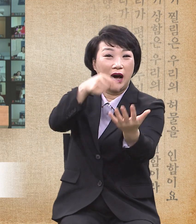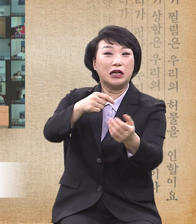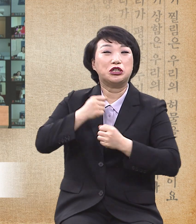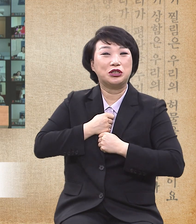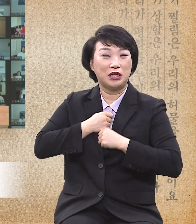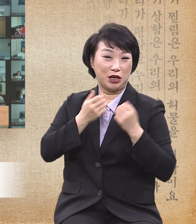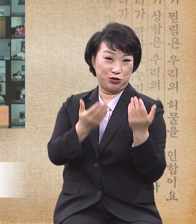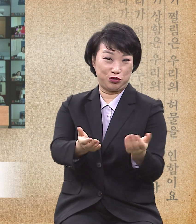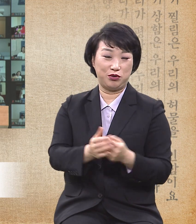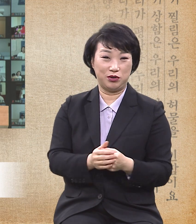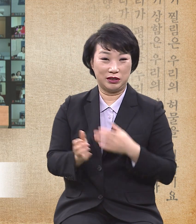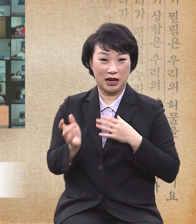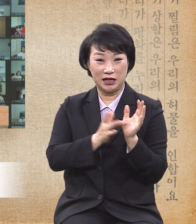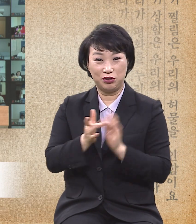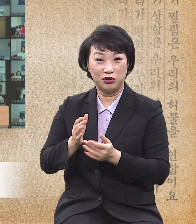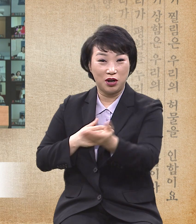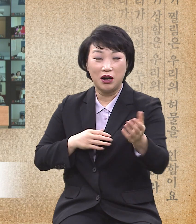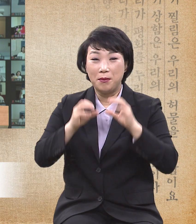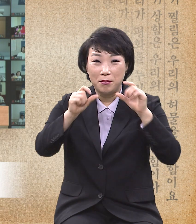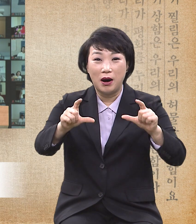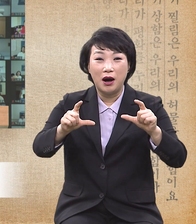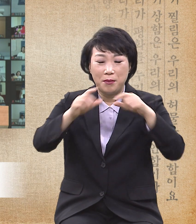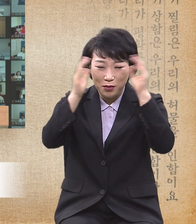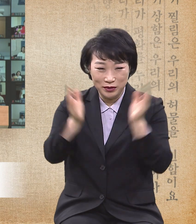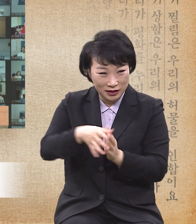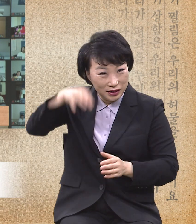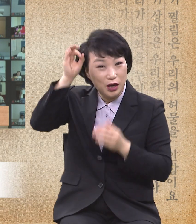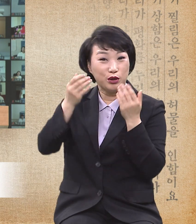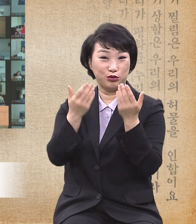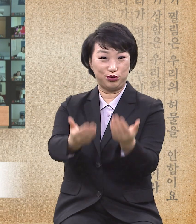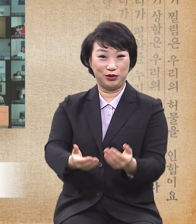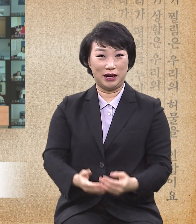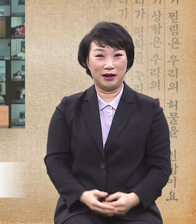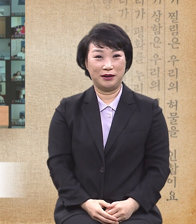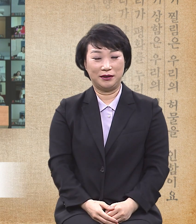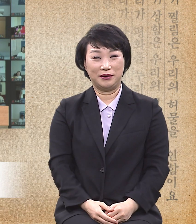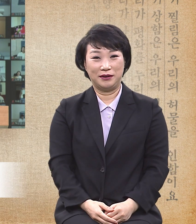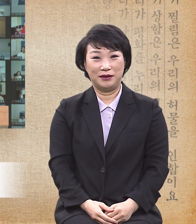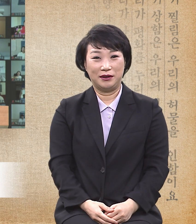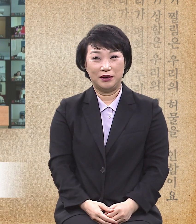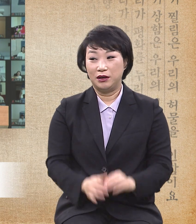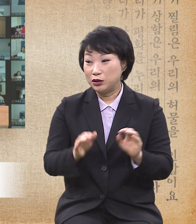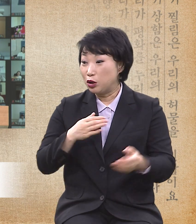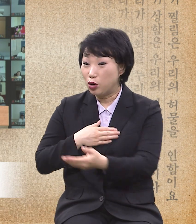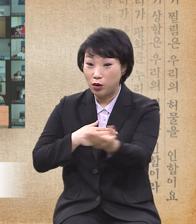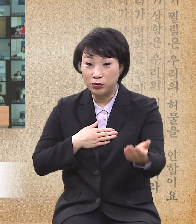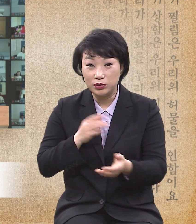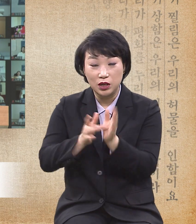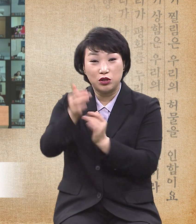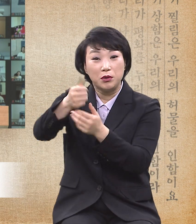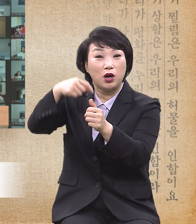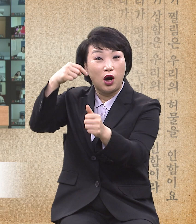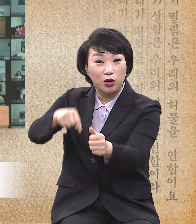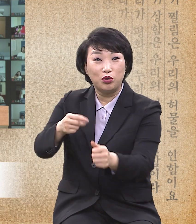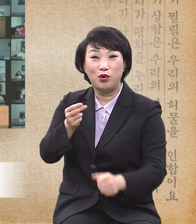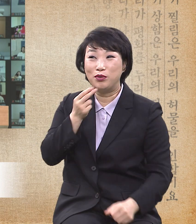것을 가르치고 내가 너에게 말한 모든 것을 생각나게 하리라. 근데 그가 가르치지도